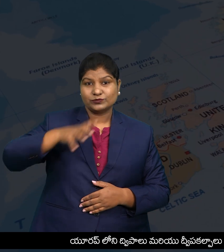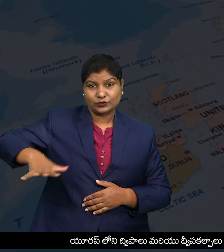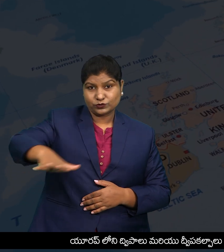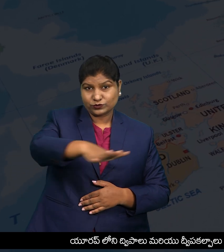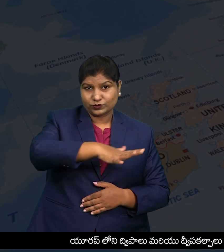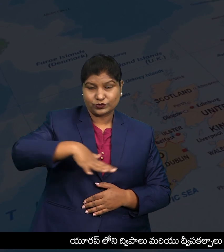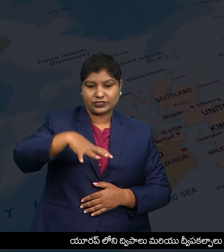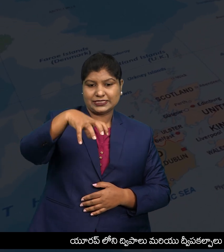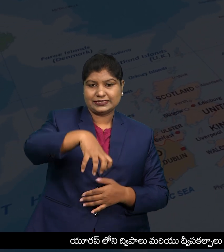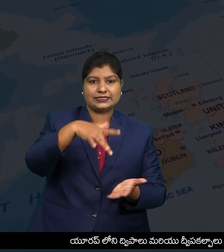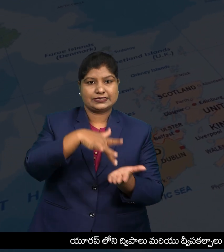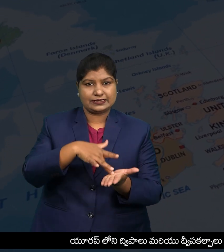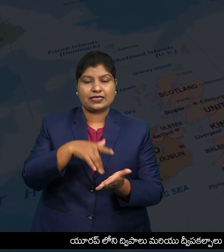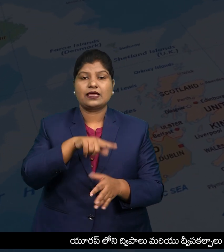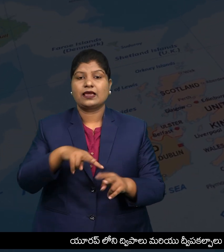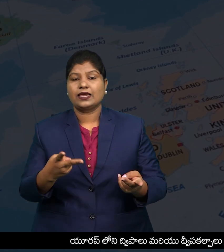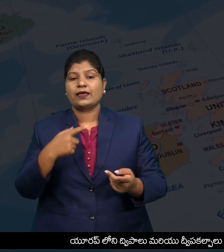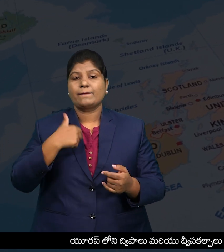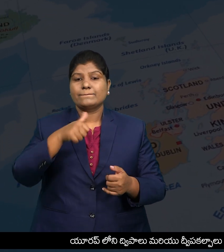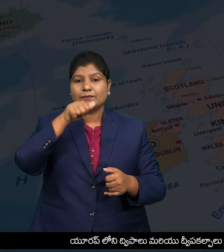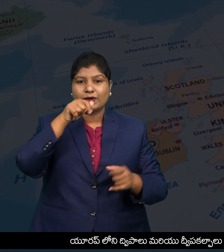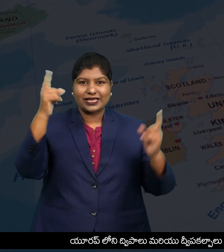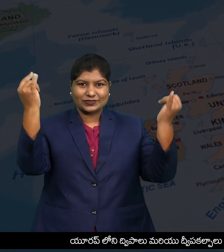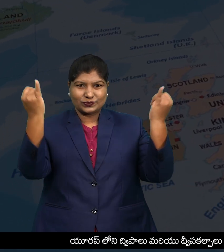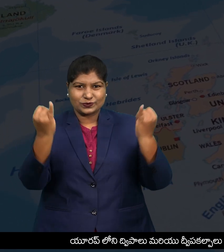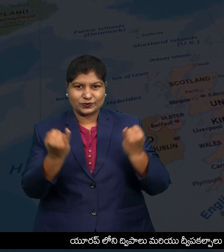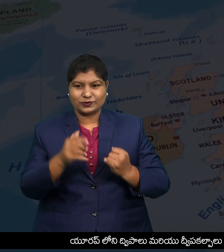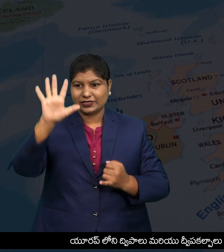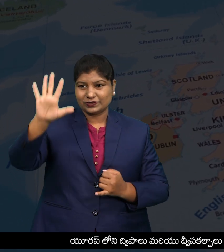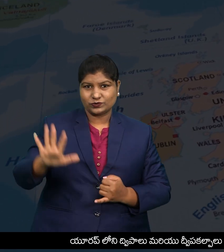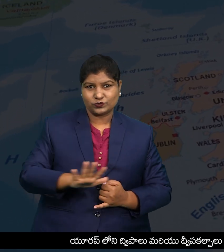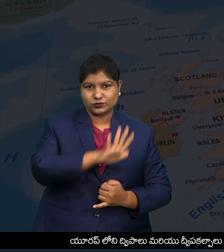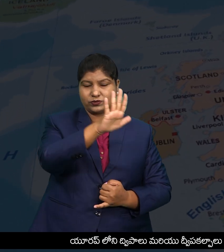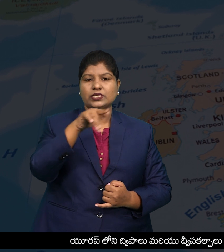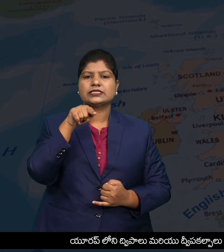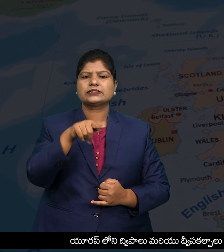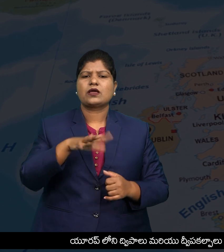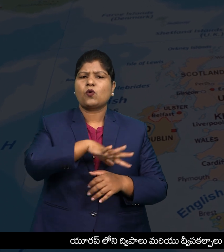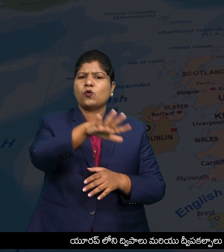యూరప్లోని ద్వీపాలు మరియు ద్వీపకల్పాలు తమ అనుసంధానం కోసం సముద్రాలపై ఆధారపడి ఉన్నాయి.